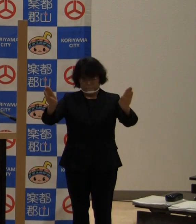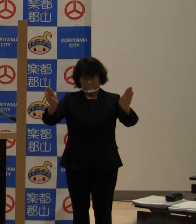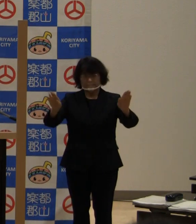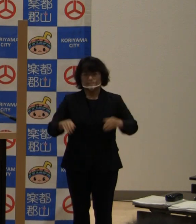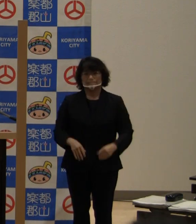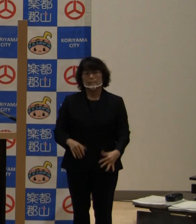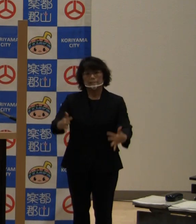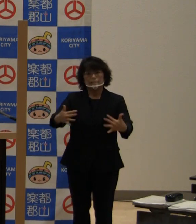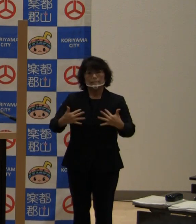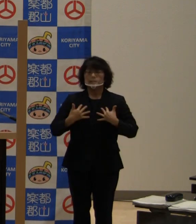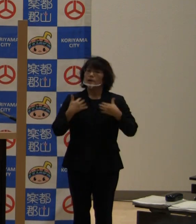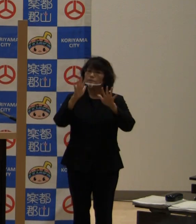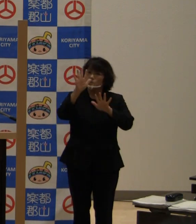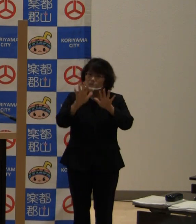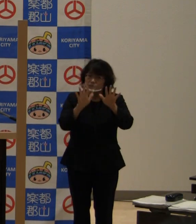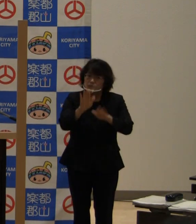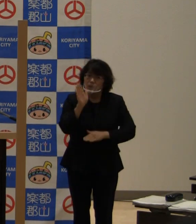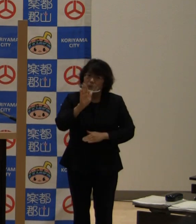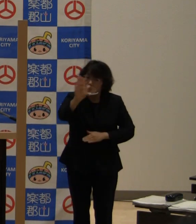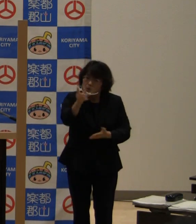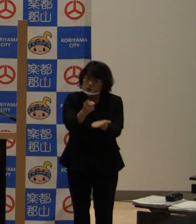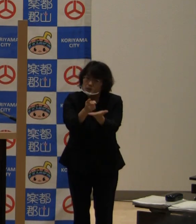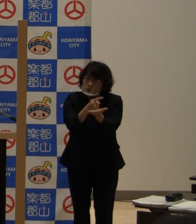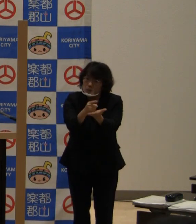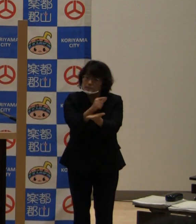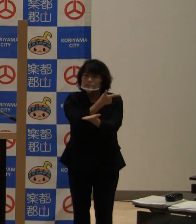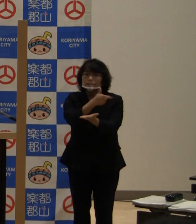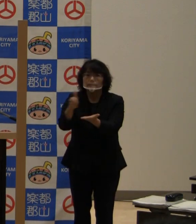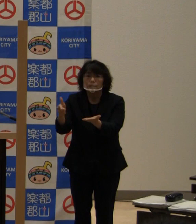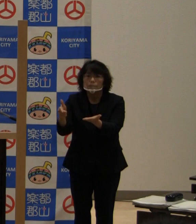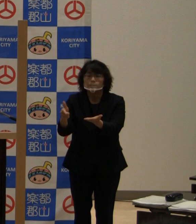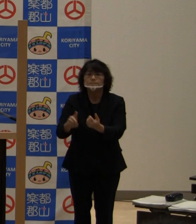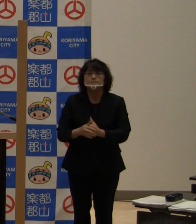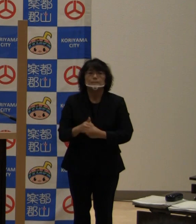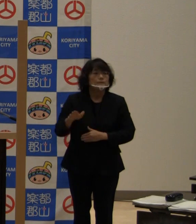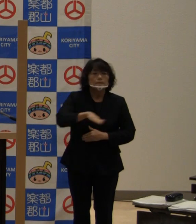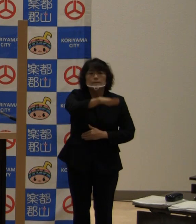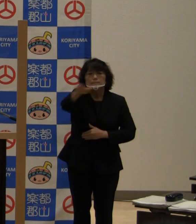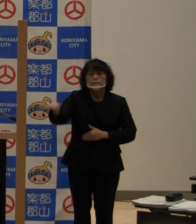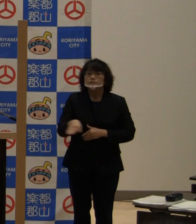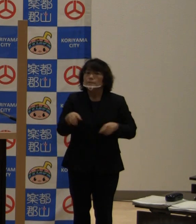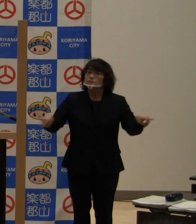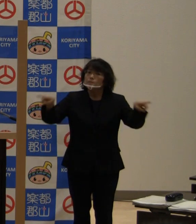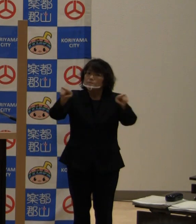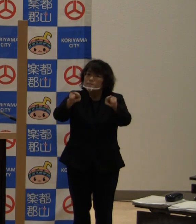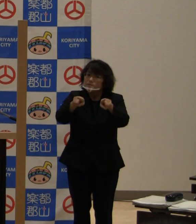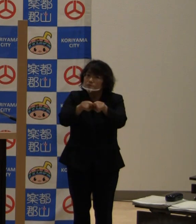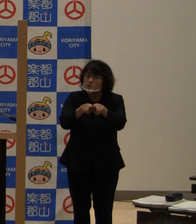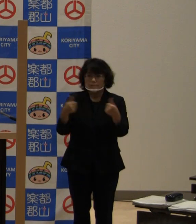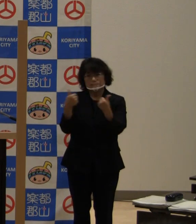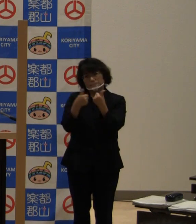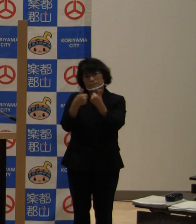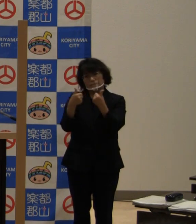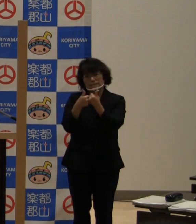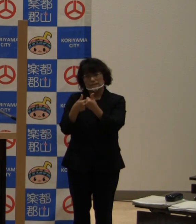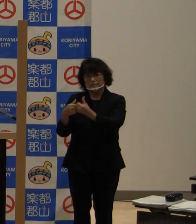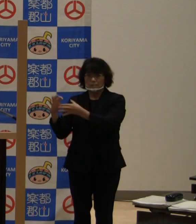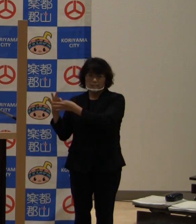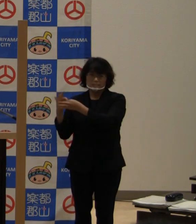や対応状況、今後の方針等について、関係機関の皆様とともに、協議をしてまいり